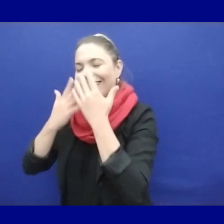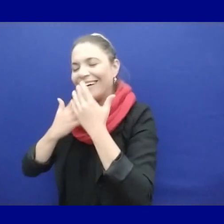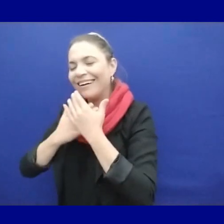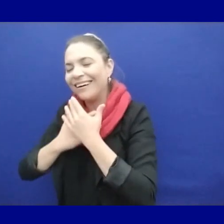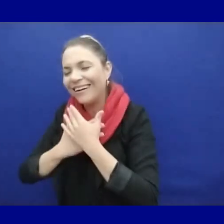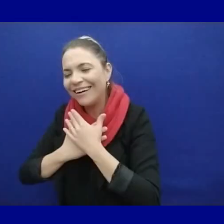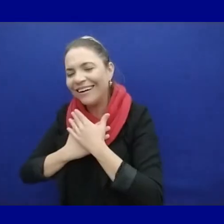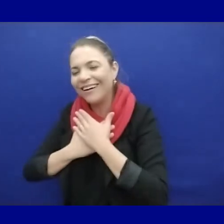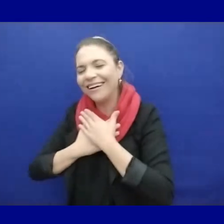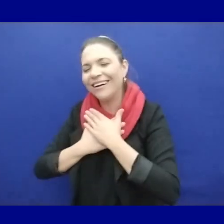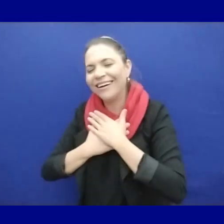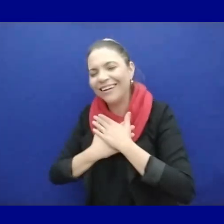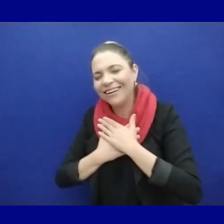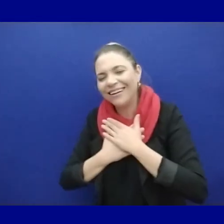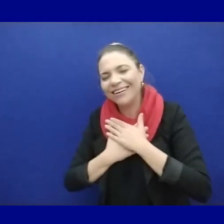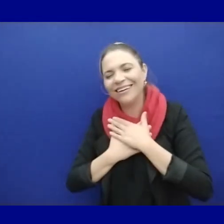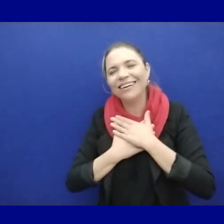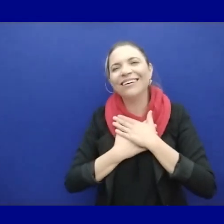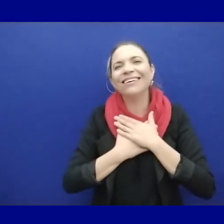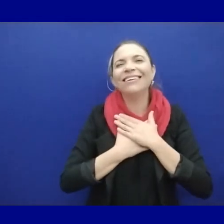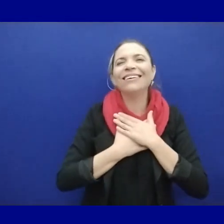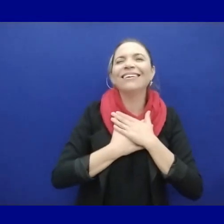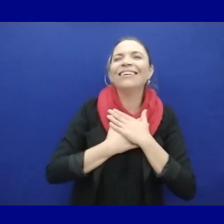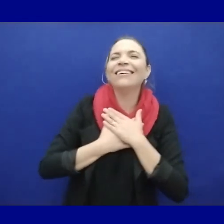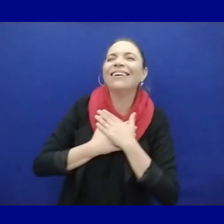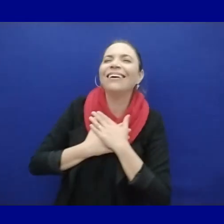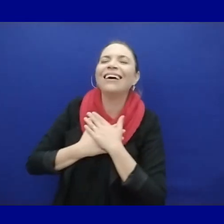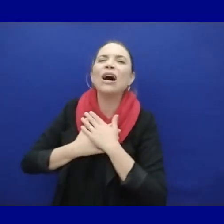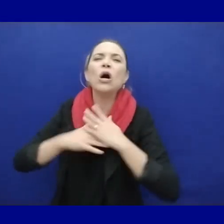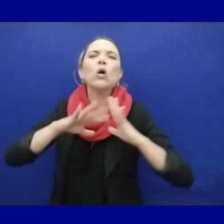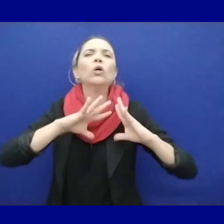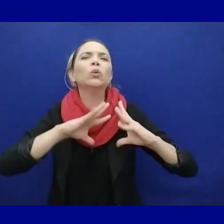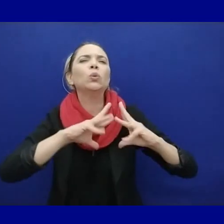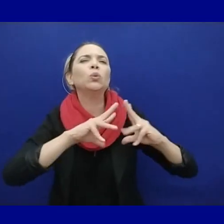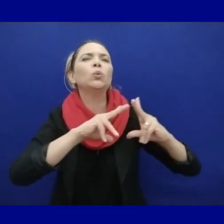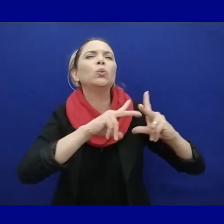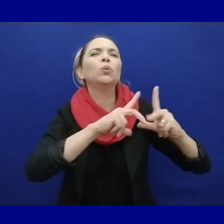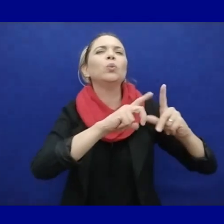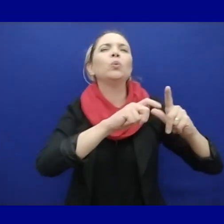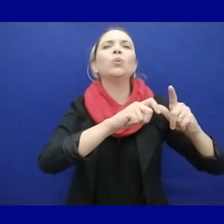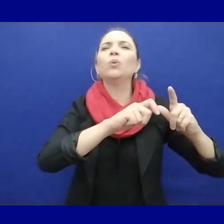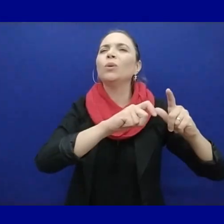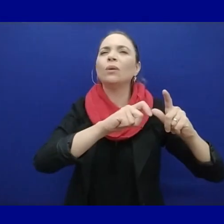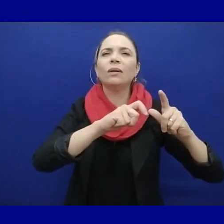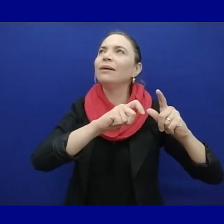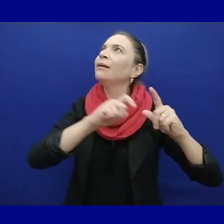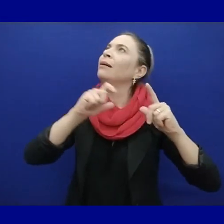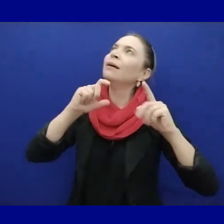enviar, todas as coisas irá